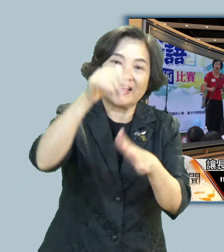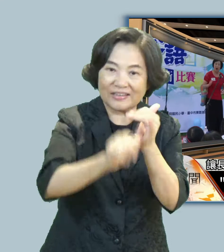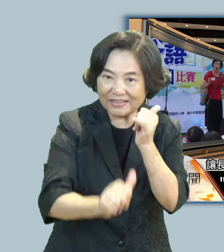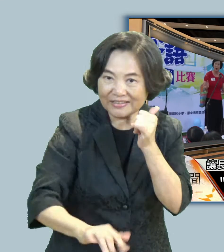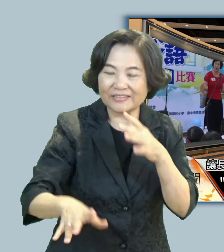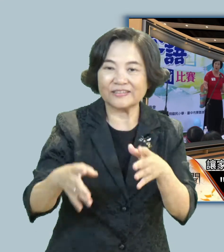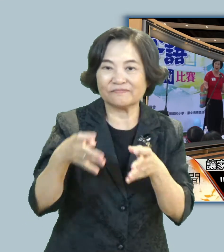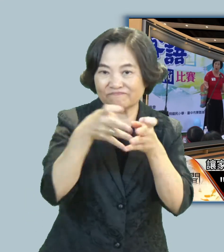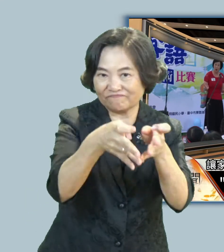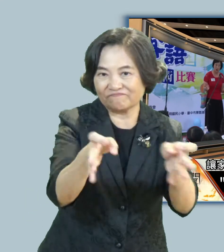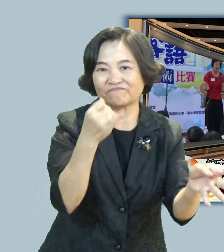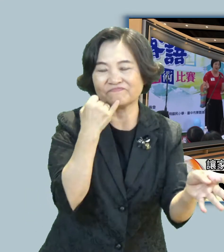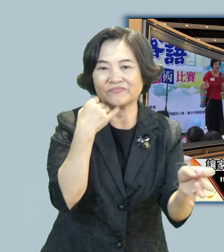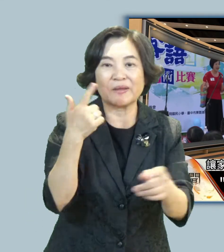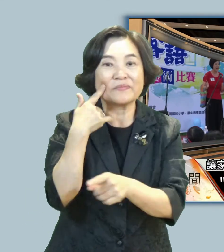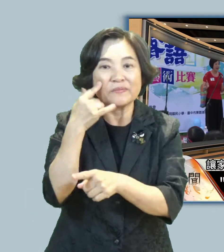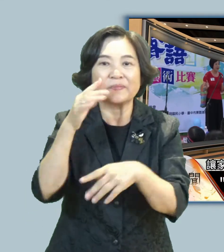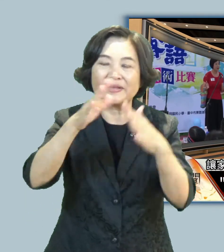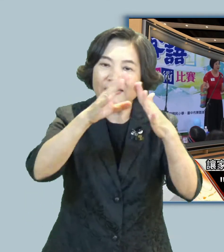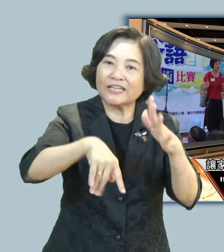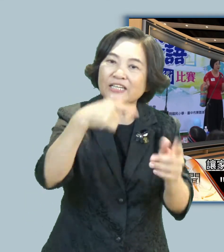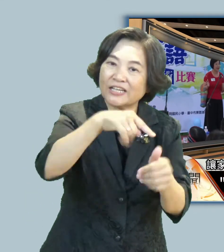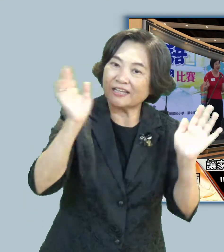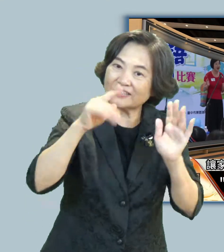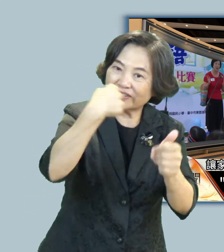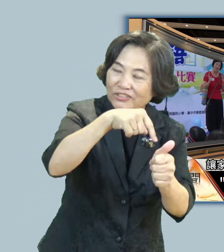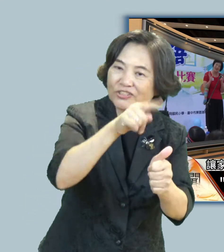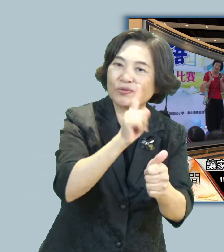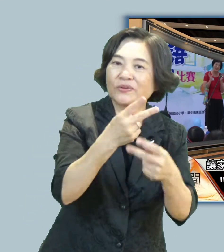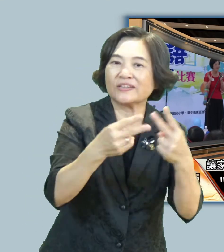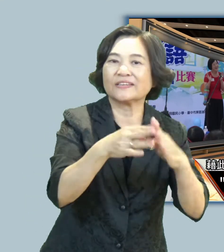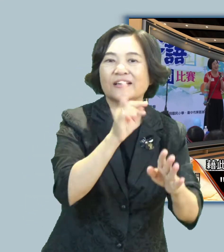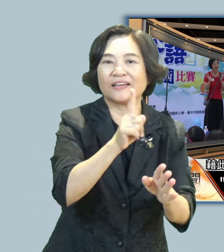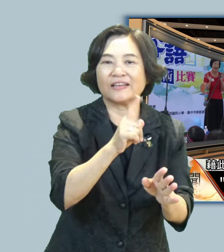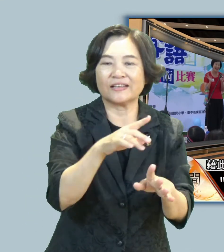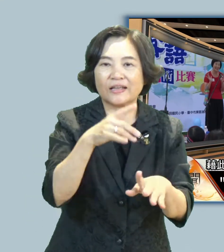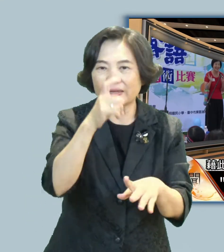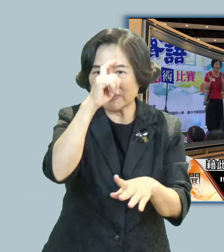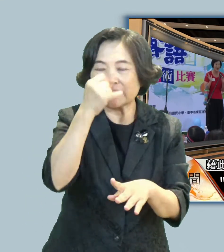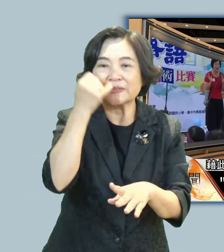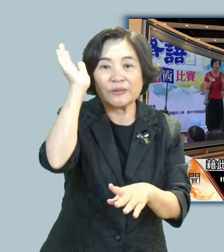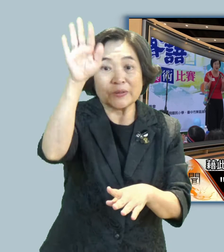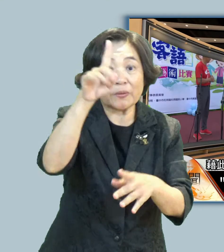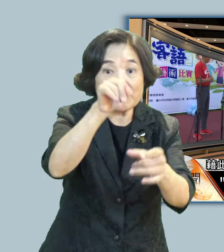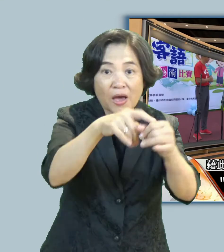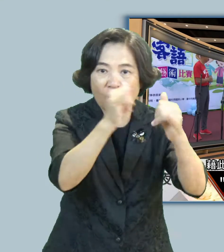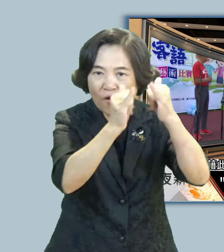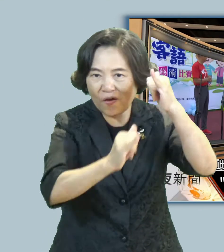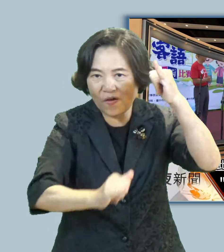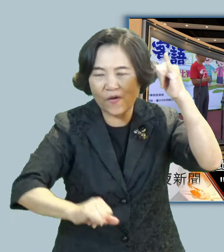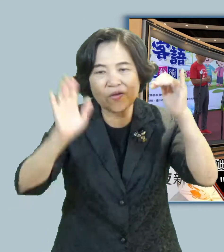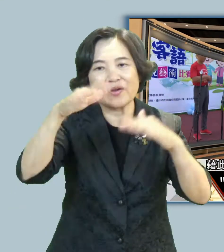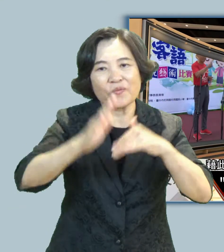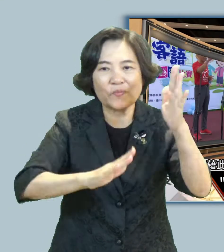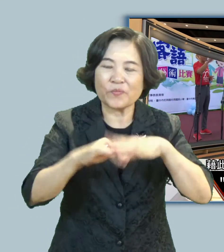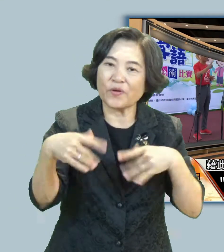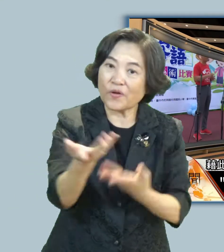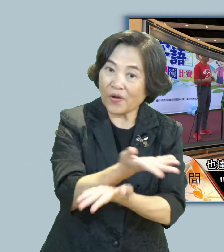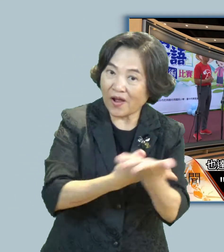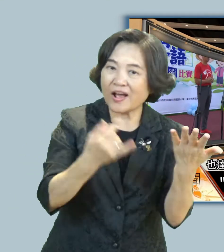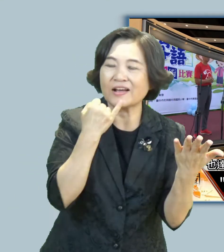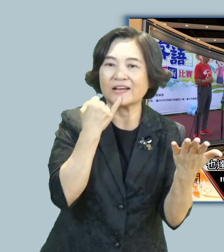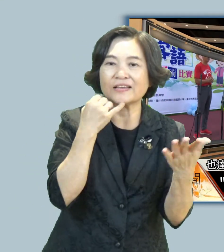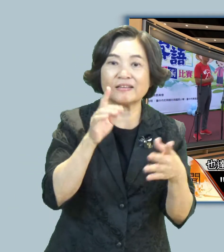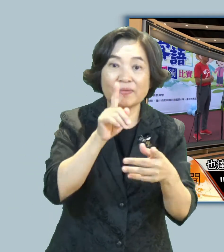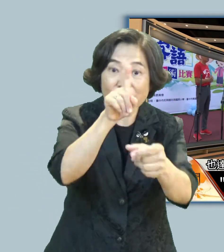来参加，而家长提录卡都搞声音的讲下，大部分的师徒之间就由韩国台互通团交流，